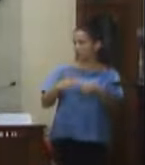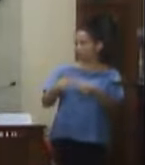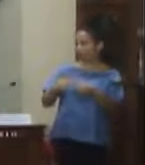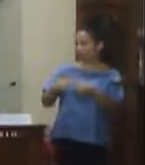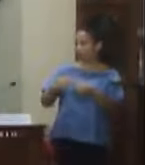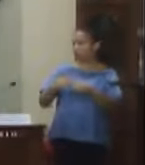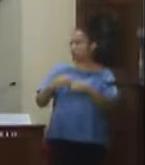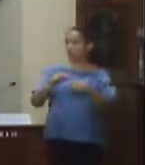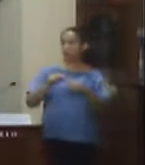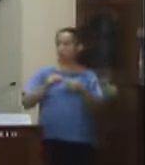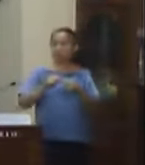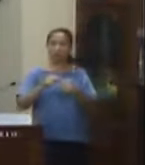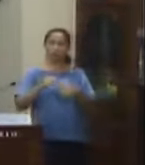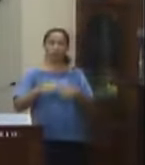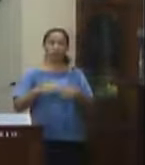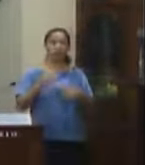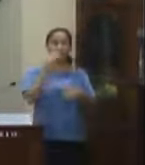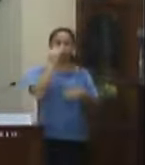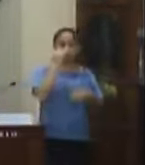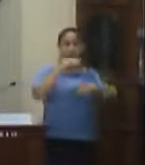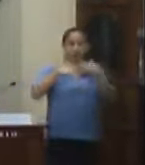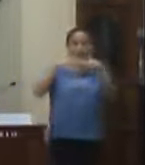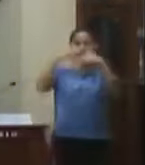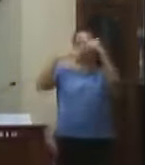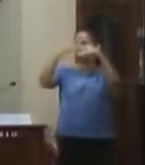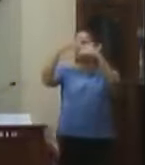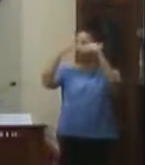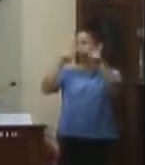produção de veículos, dos veículos vão ficando mais